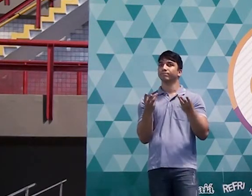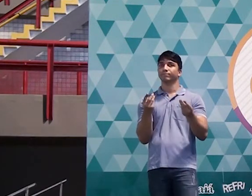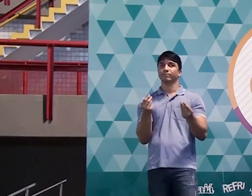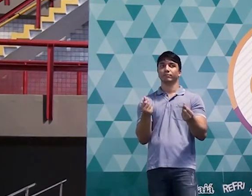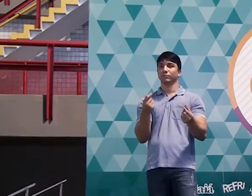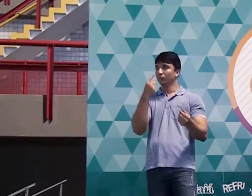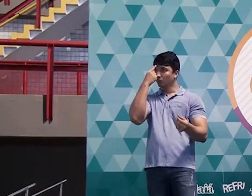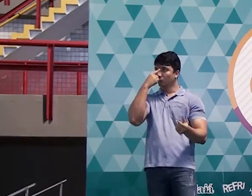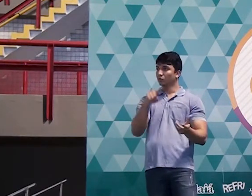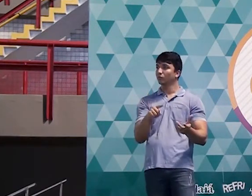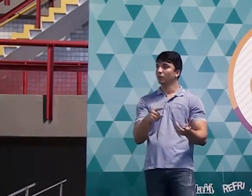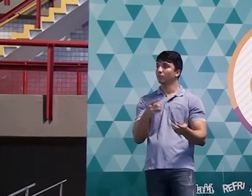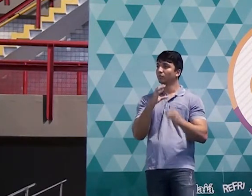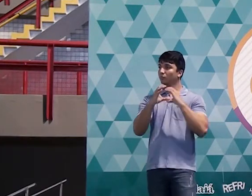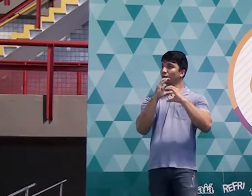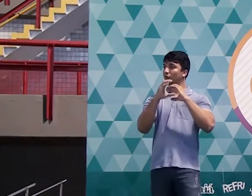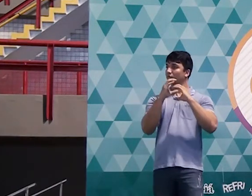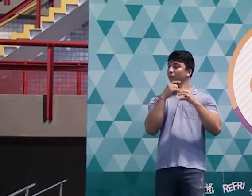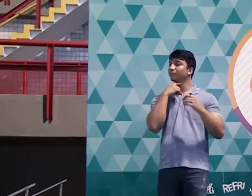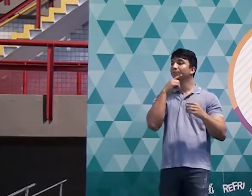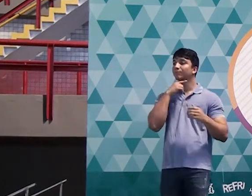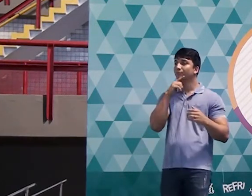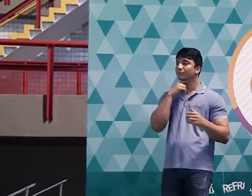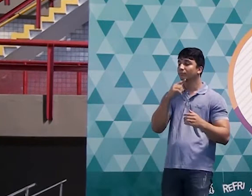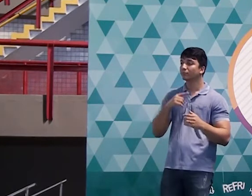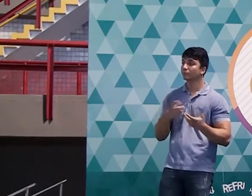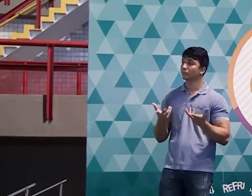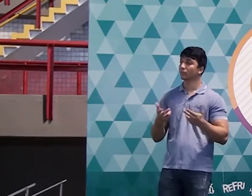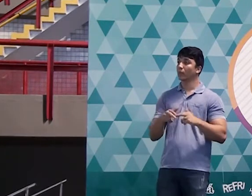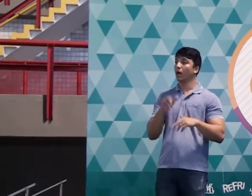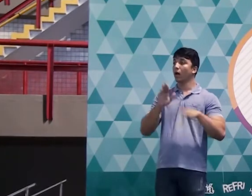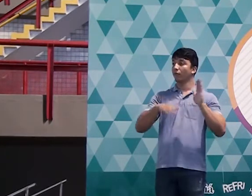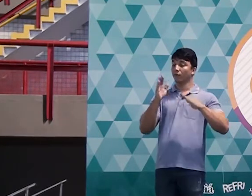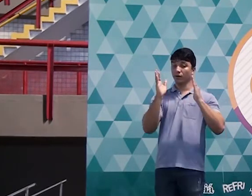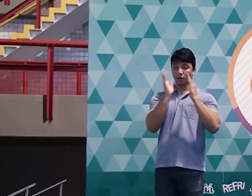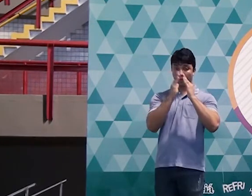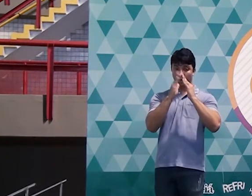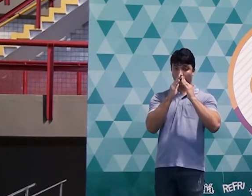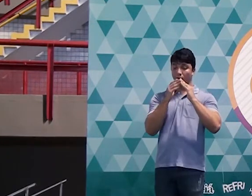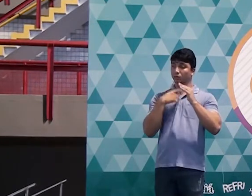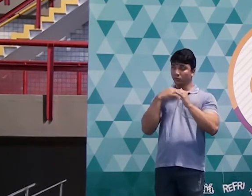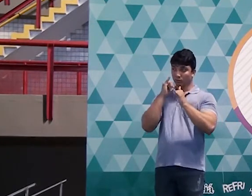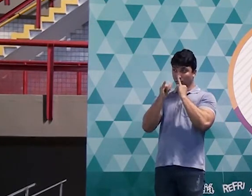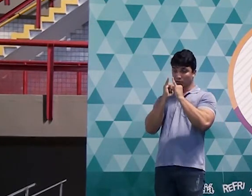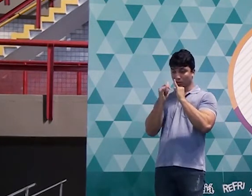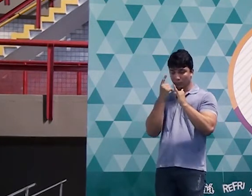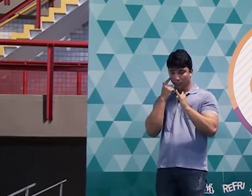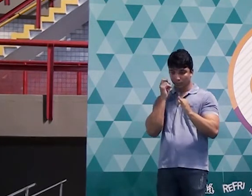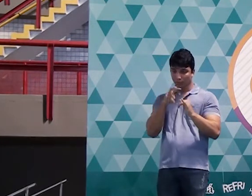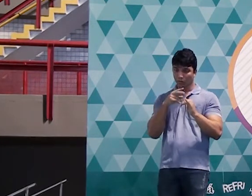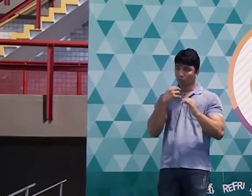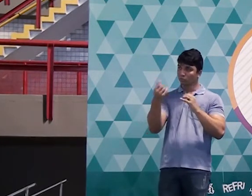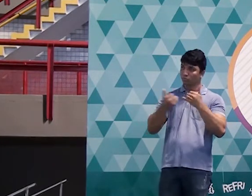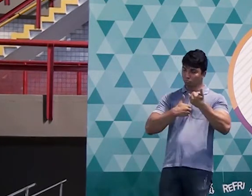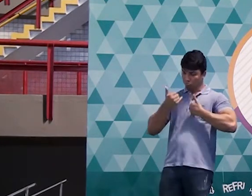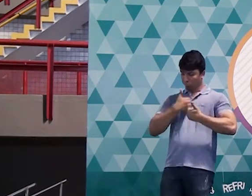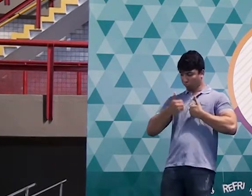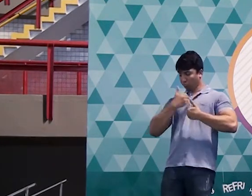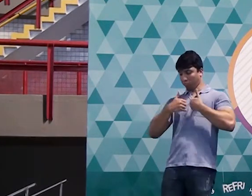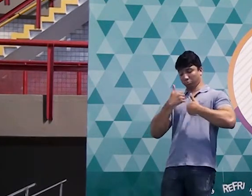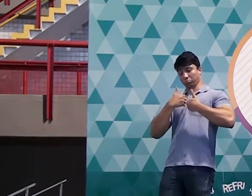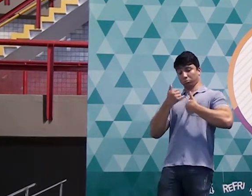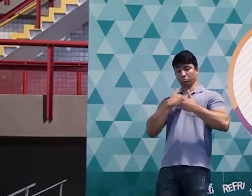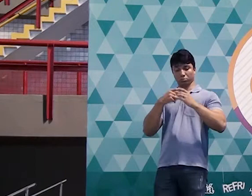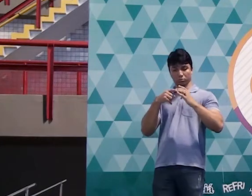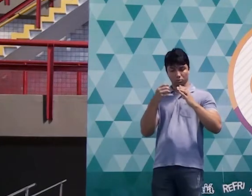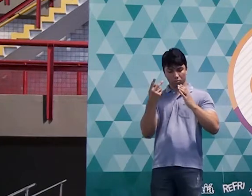saber. Às vezes tu tá na tua casa e aí tu abre a internet, aí começa as notícias. Tu fala o